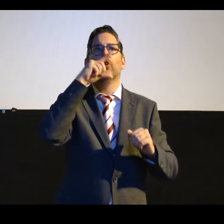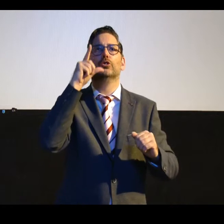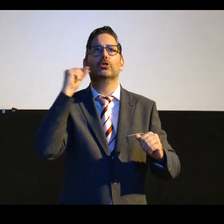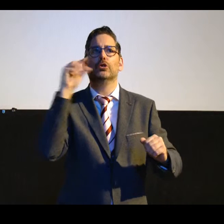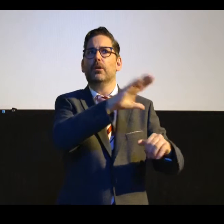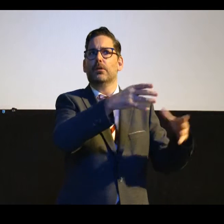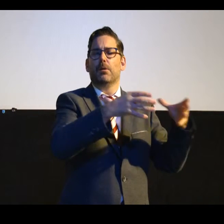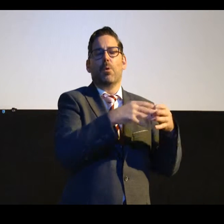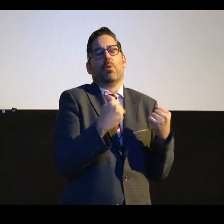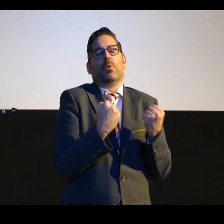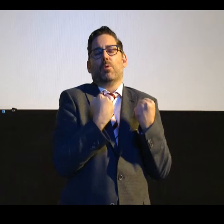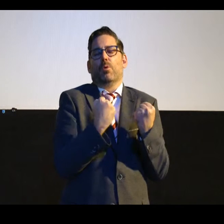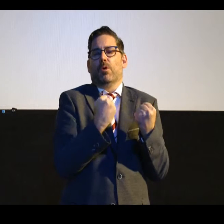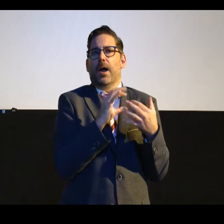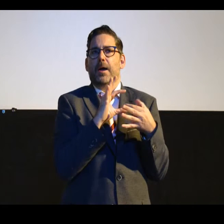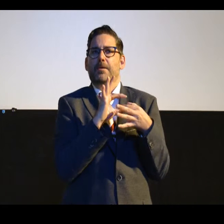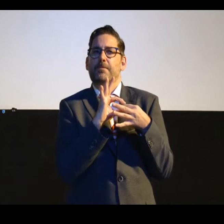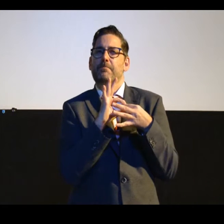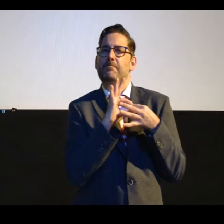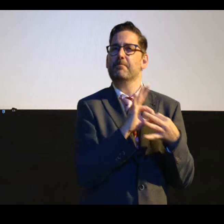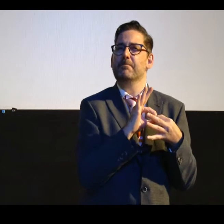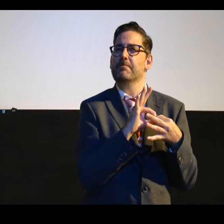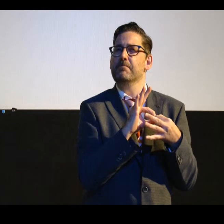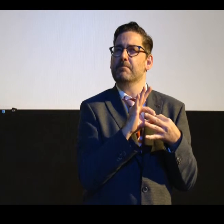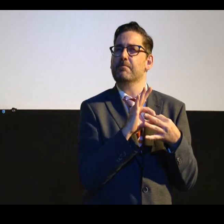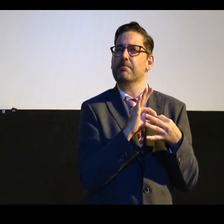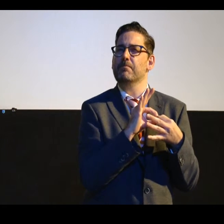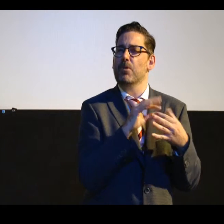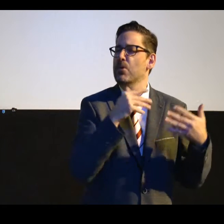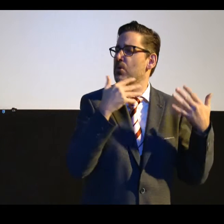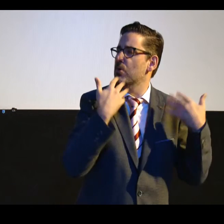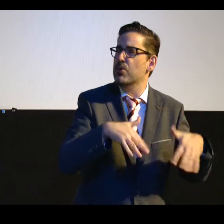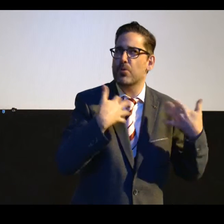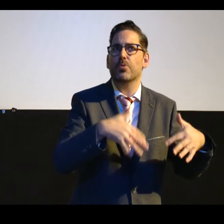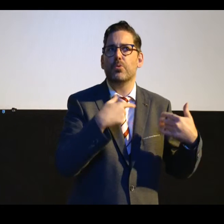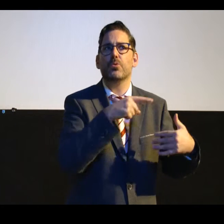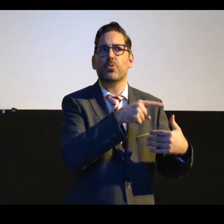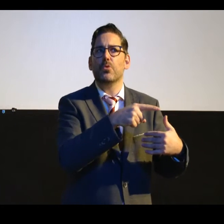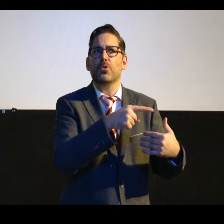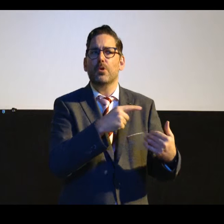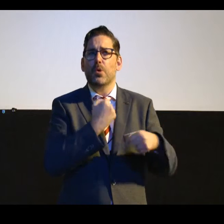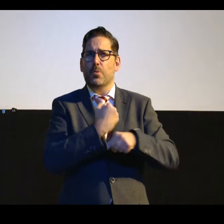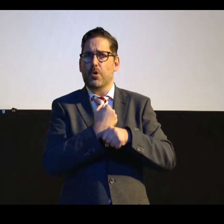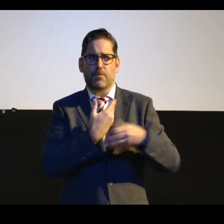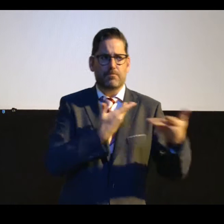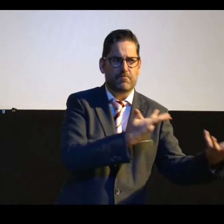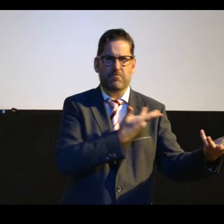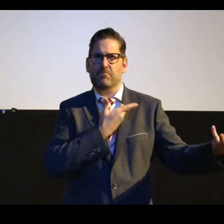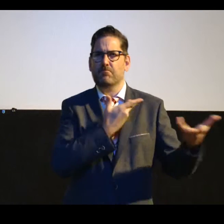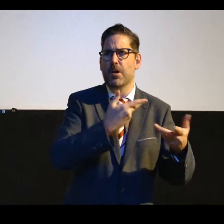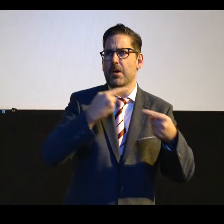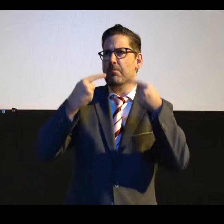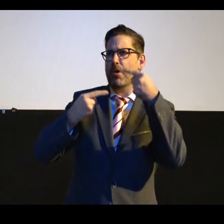y del mismo modo favorecer con un trabajo conjunto con las asociaciones, que después Concha supongo que podrá